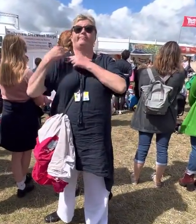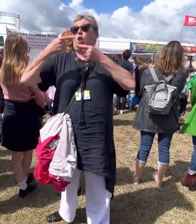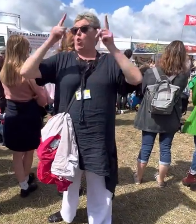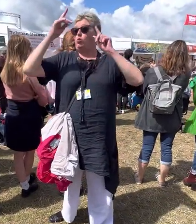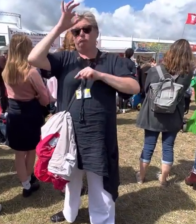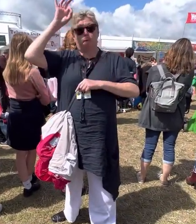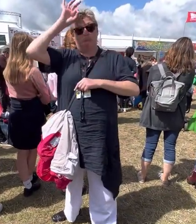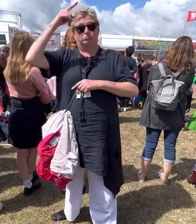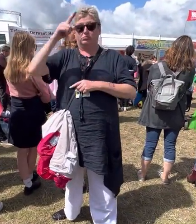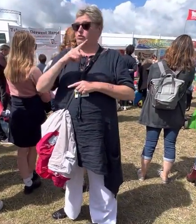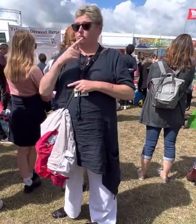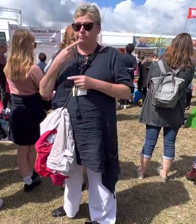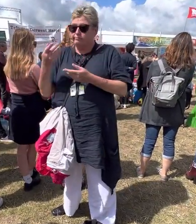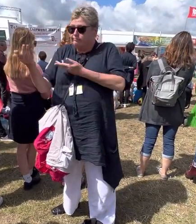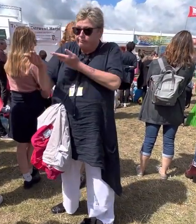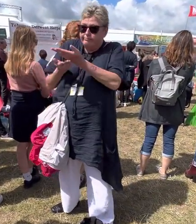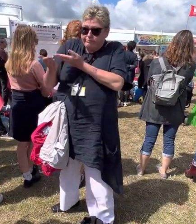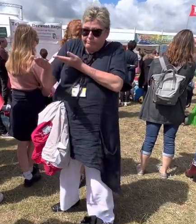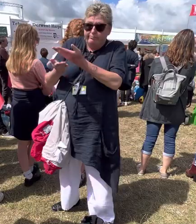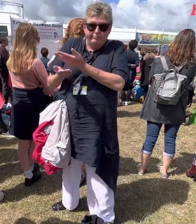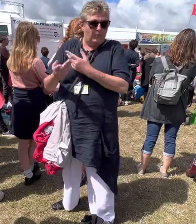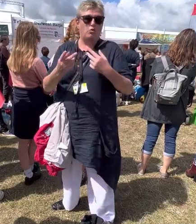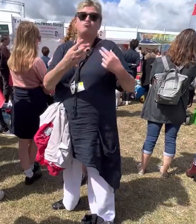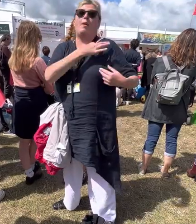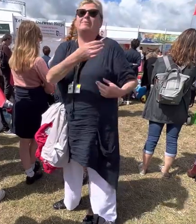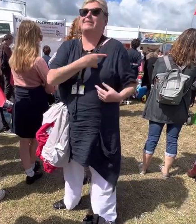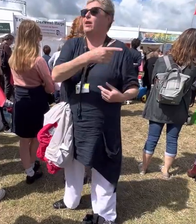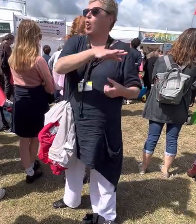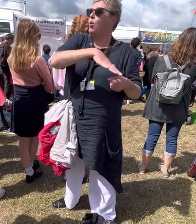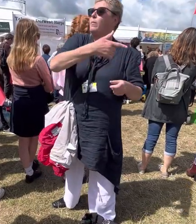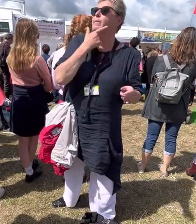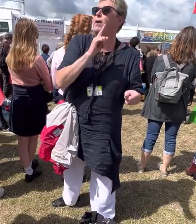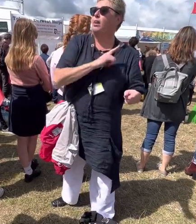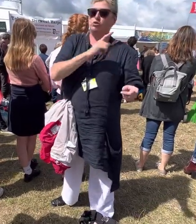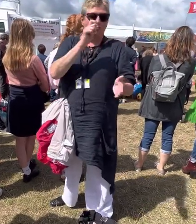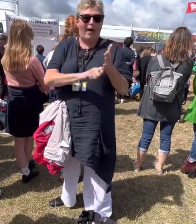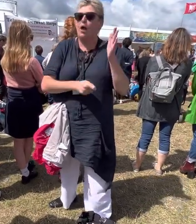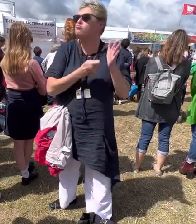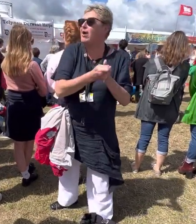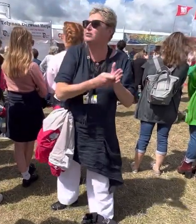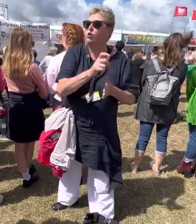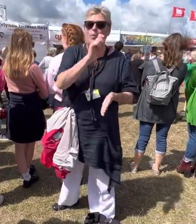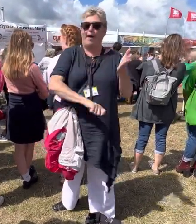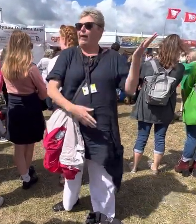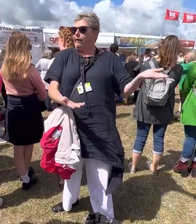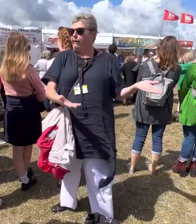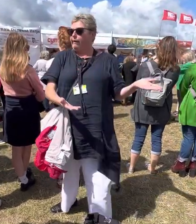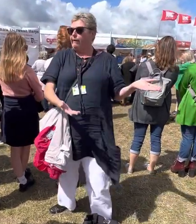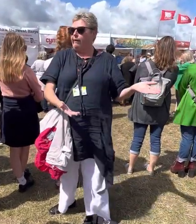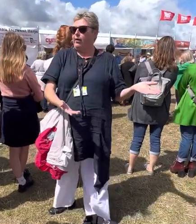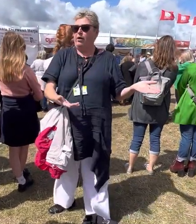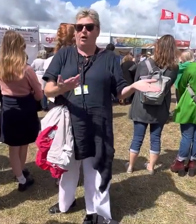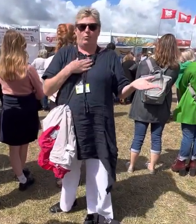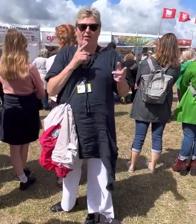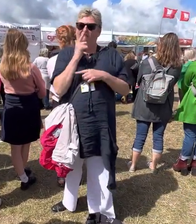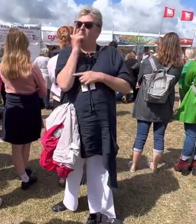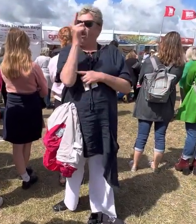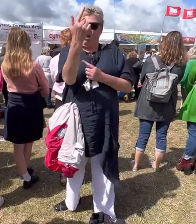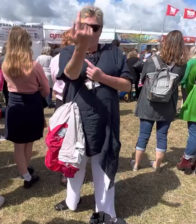i weithredu ar gais pobl leol am gartre'n brynu, neu rentu, neu rhanbrynu. A hynny o fewn pellter ac amser